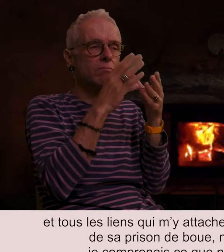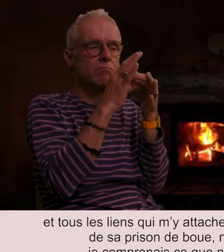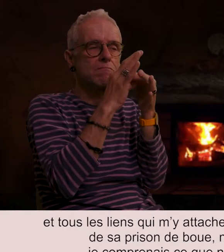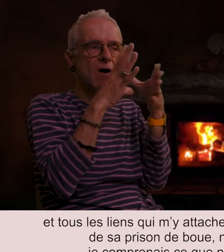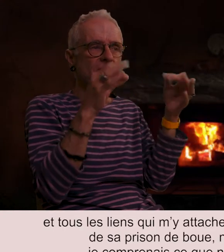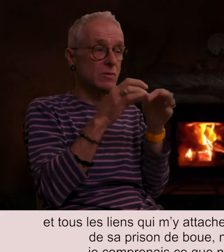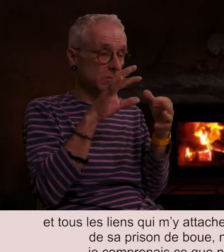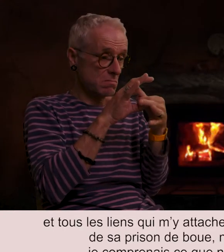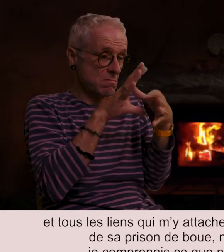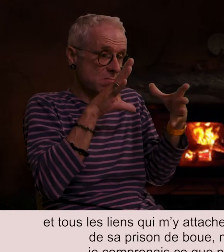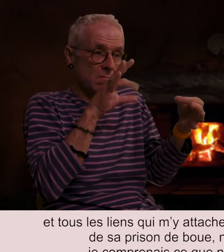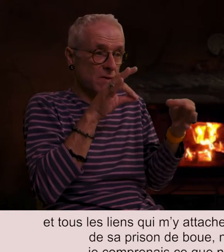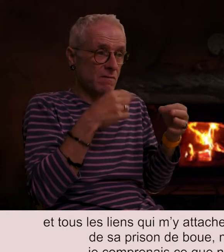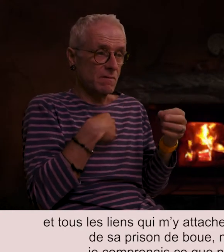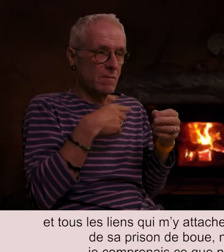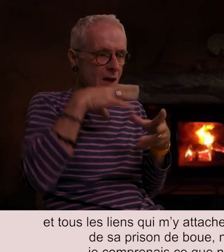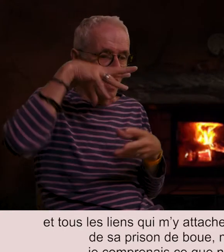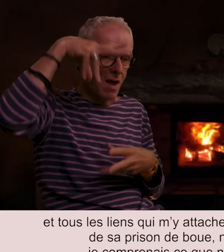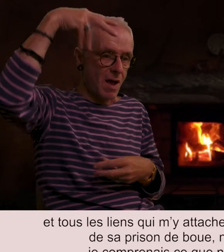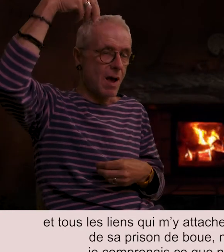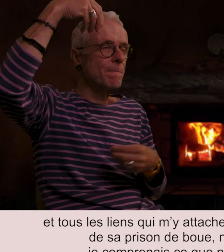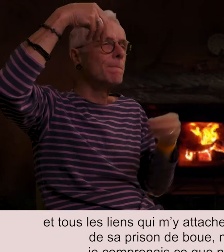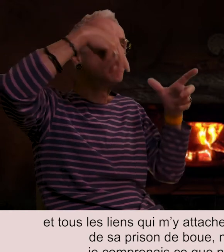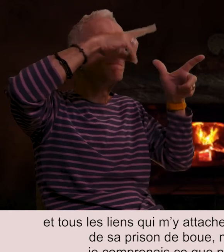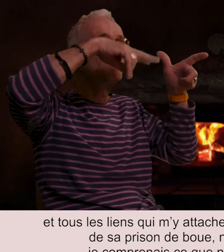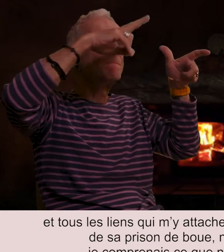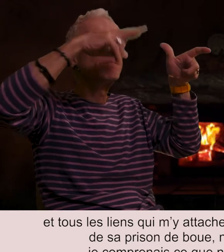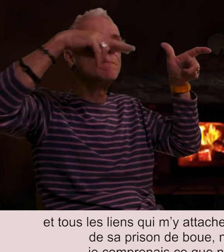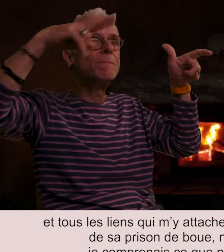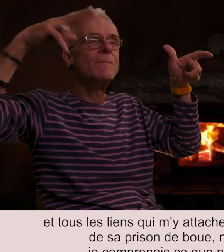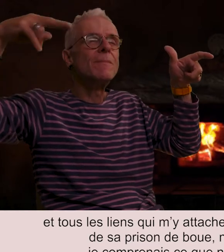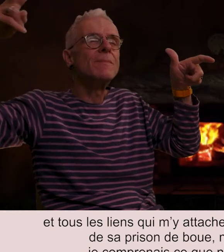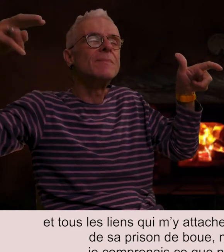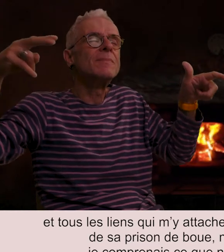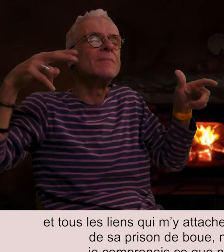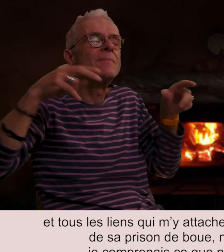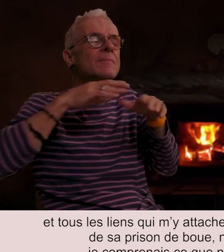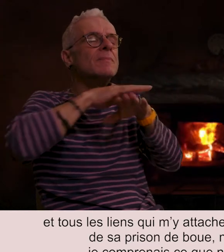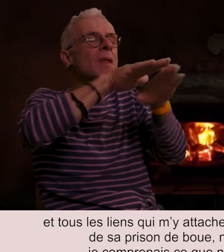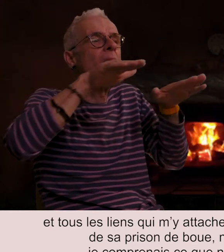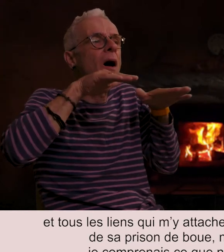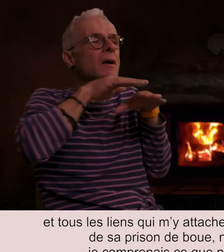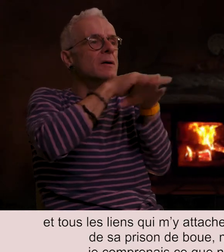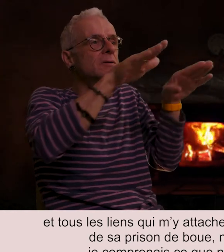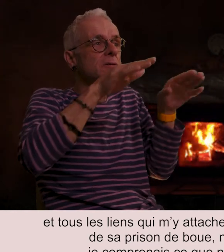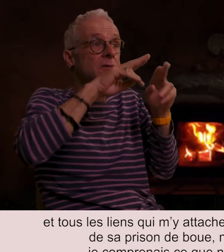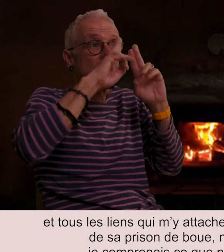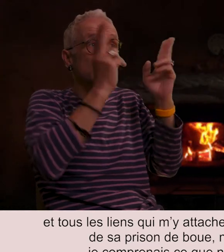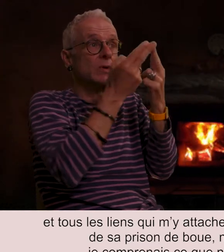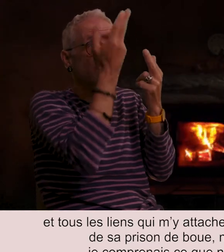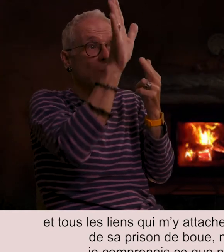'y attachent étaient rompus mon âme dégagée de sa prison de boue nageait dans le vague et l'infini